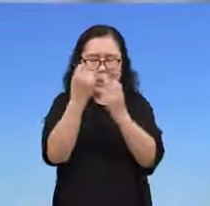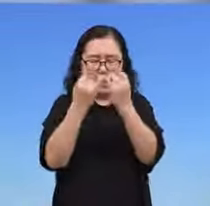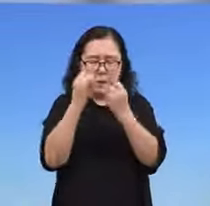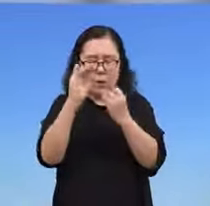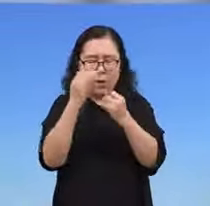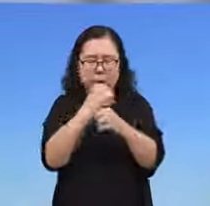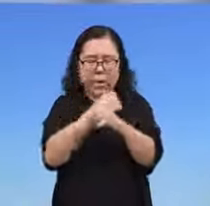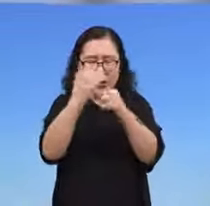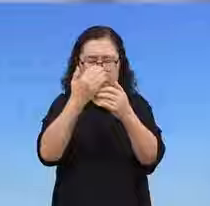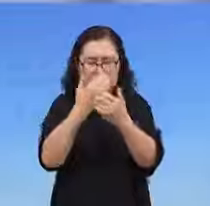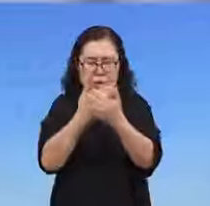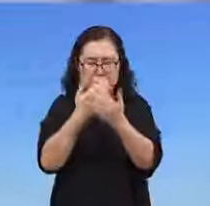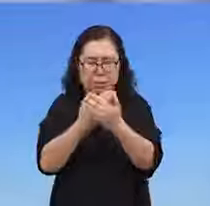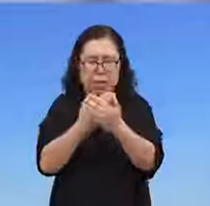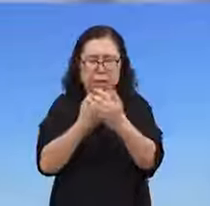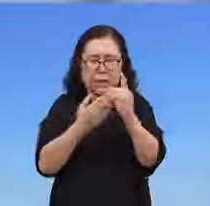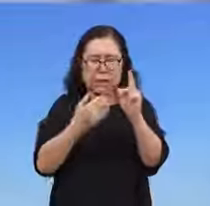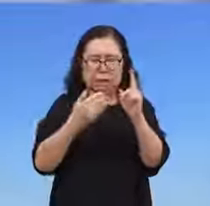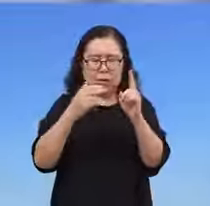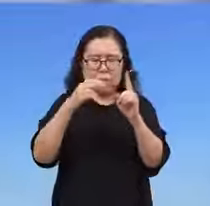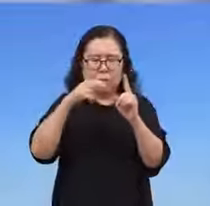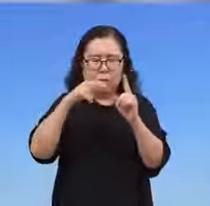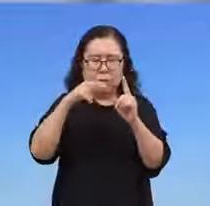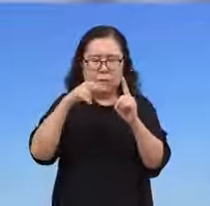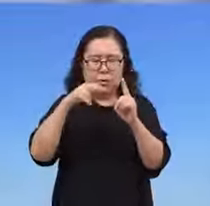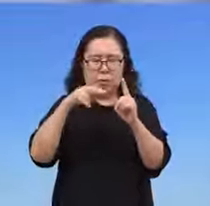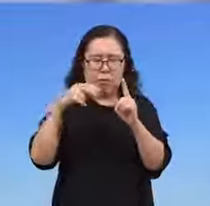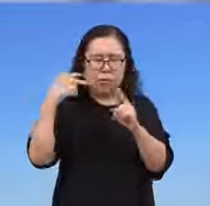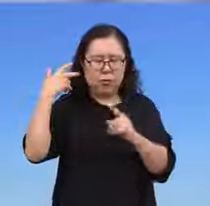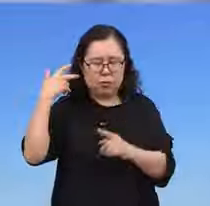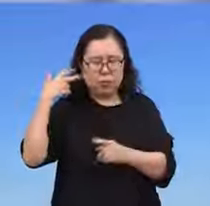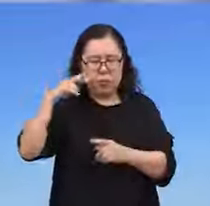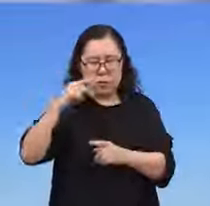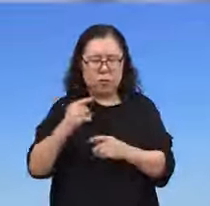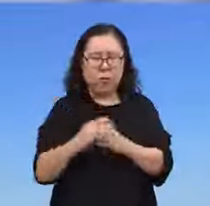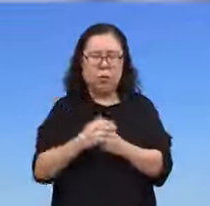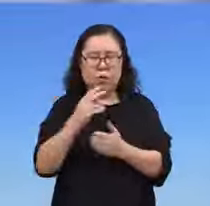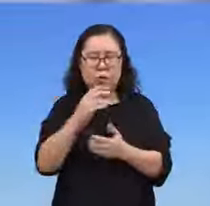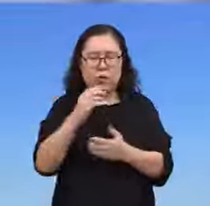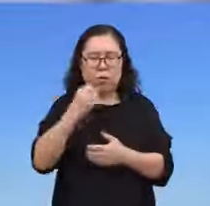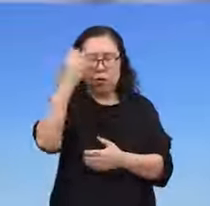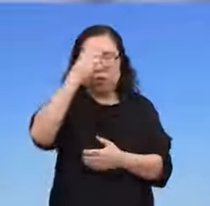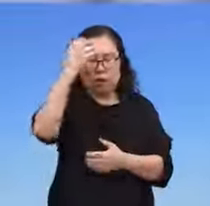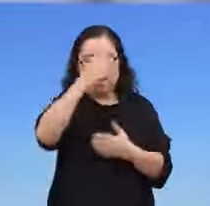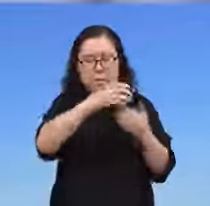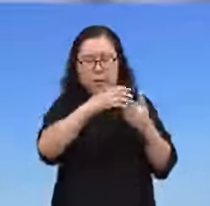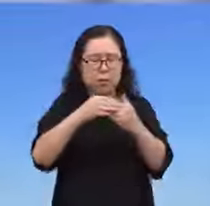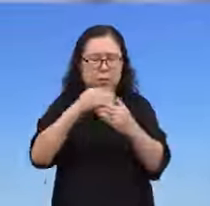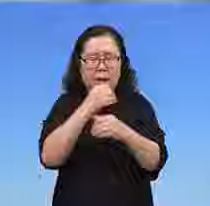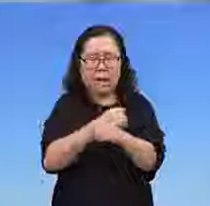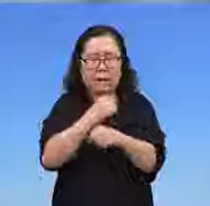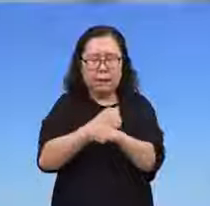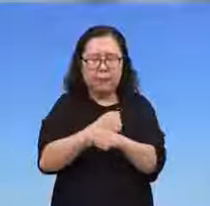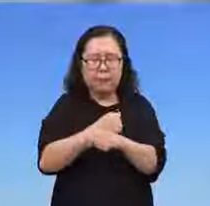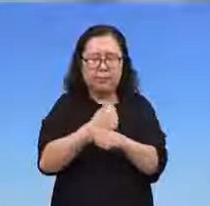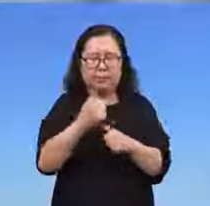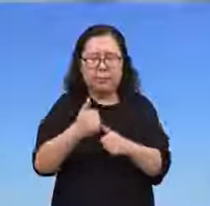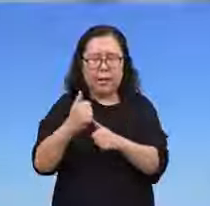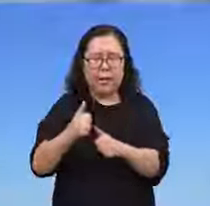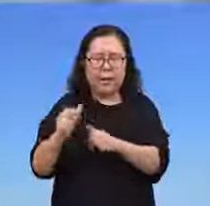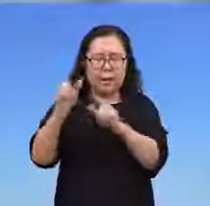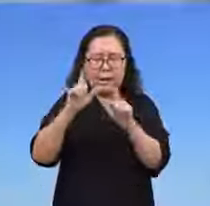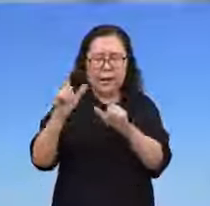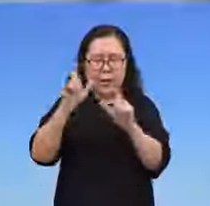하여 주시옵소서. 이번 한 주간도 성령님의 인도하심을 따라 사는 삶이, 성령님의 인도하심을 따라 드리는